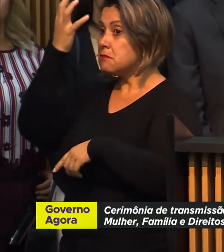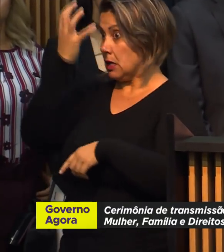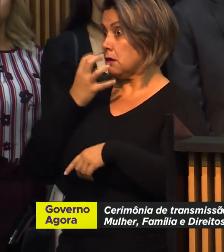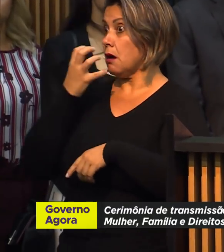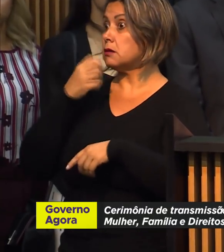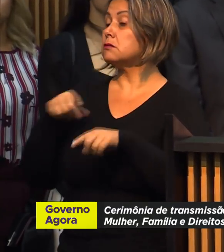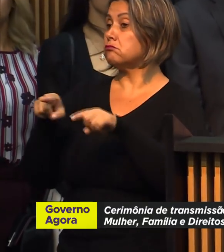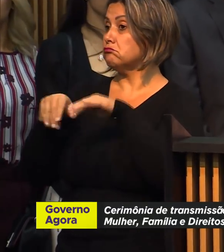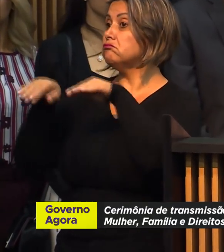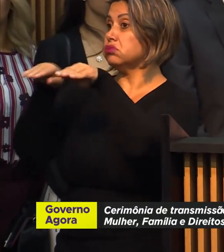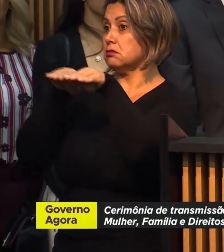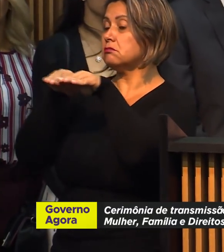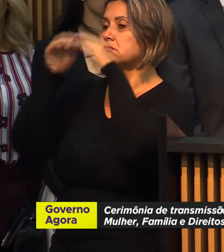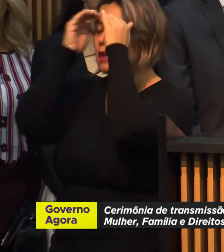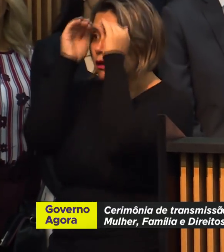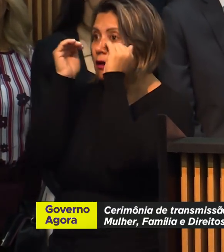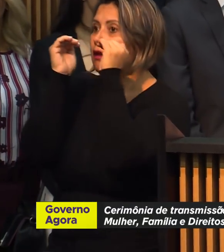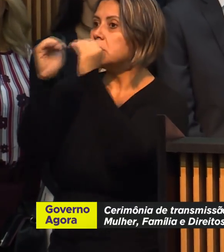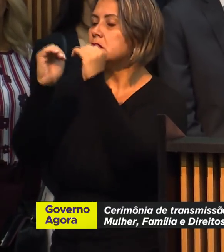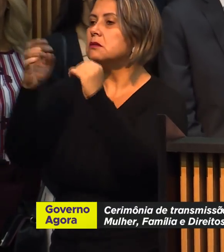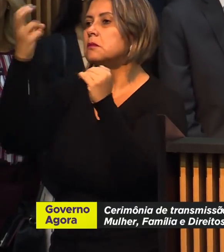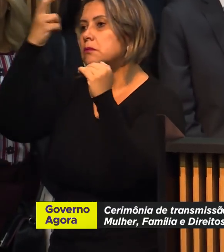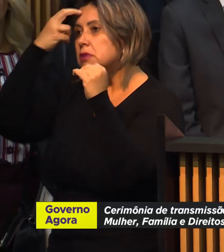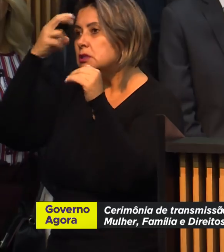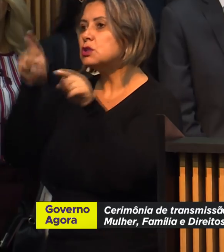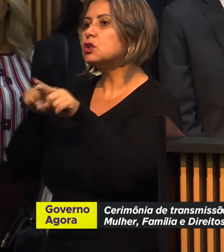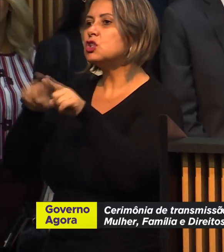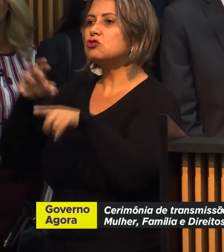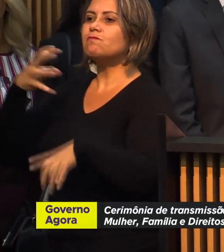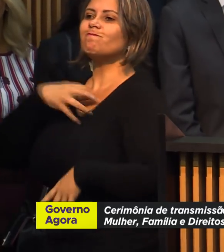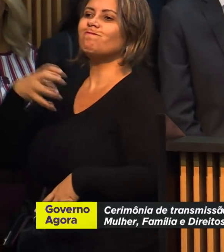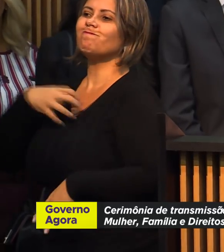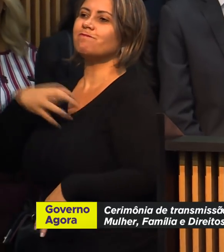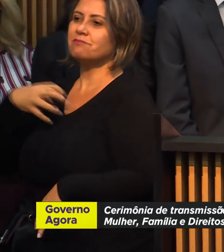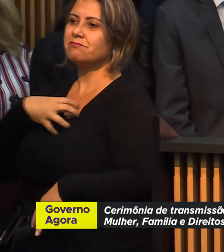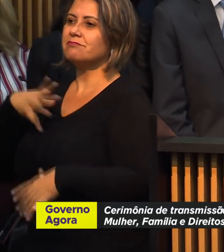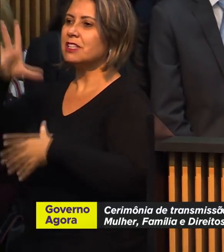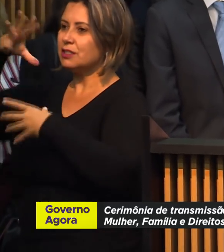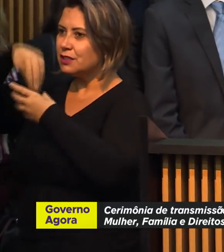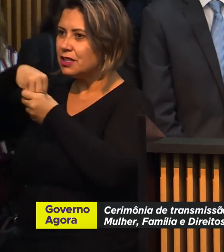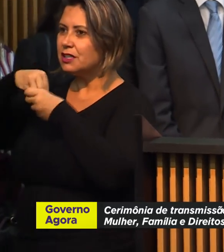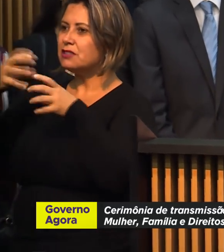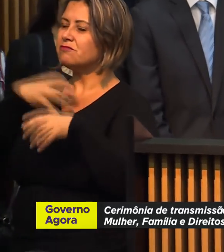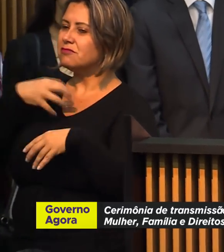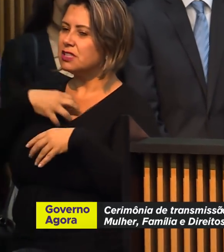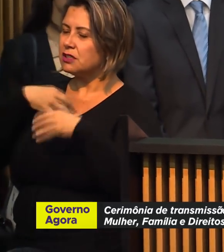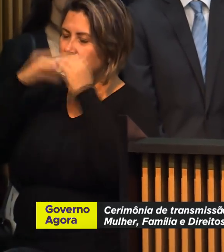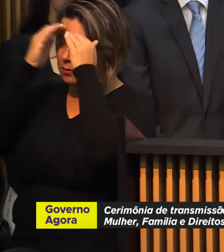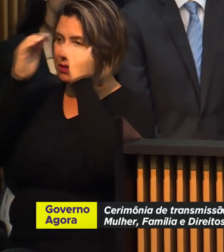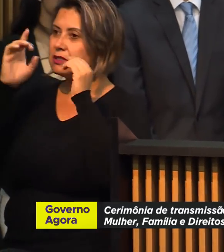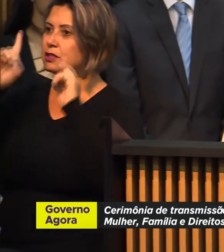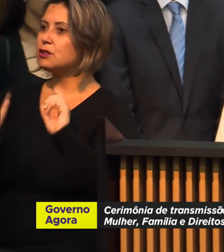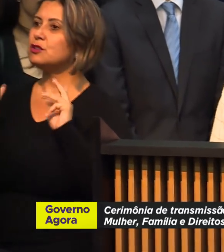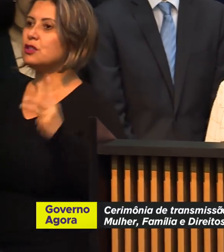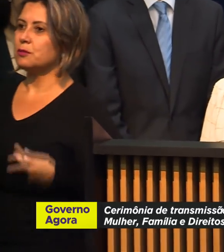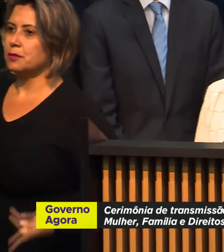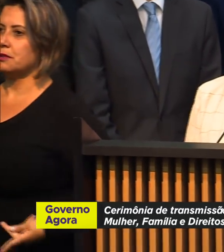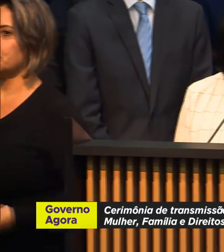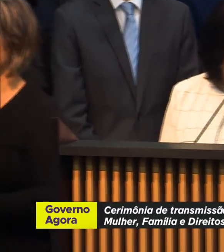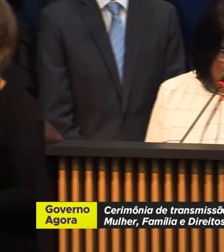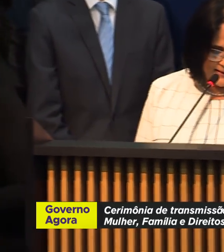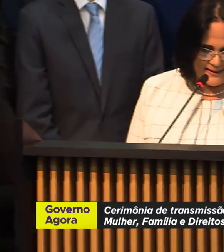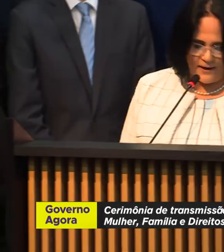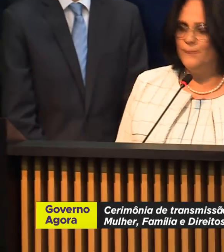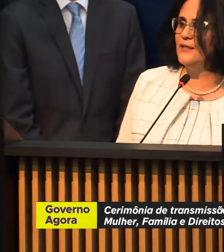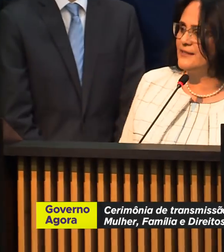sérias e equilibradas, respeitando sua cultura e seu modo de ser, dentro do caráter universal dos direitos humanos.